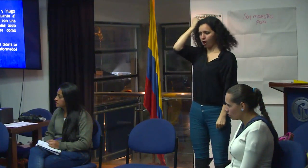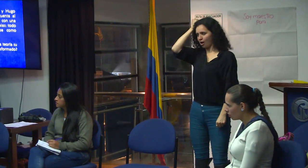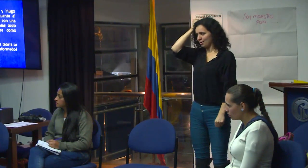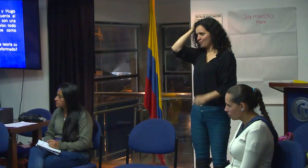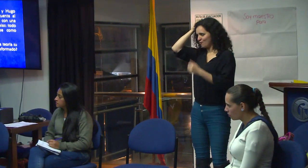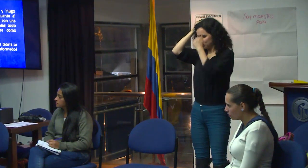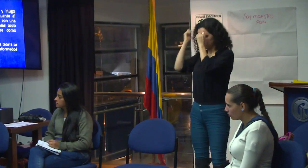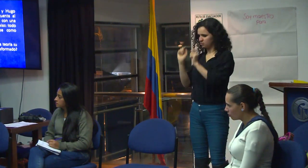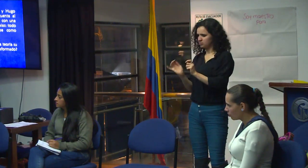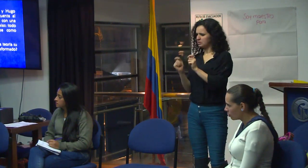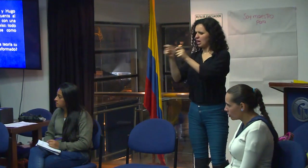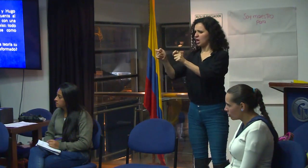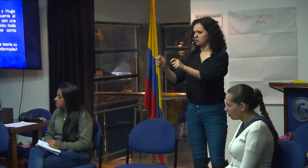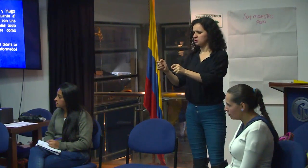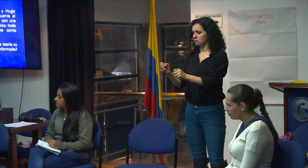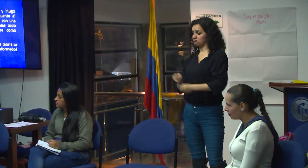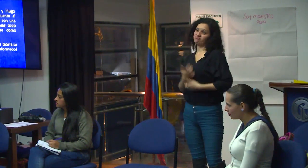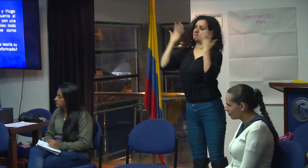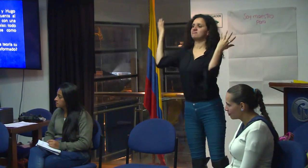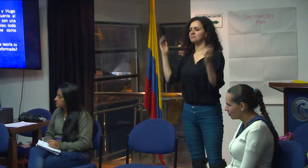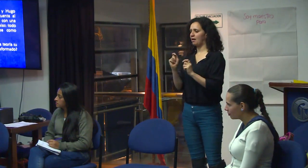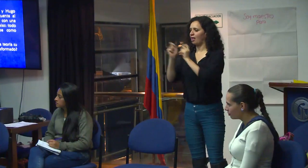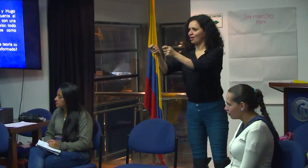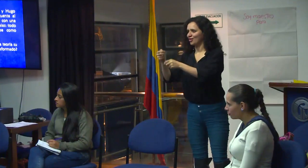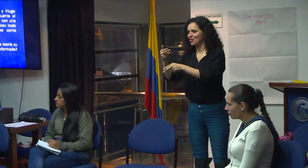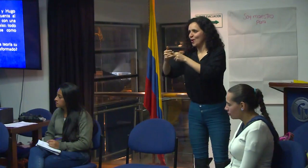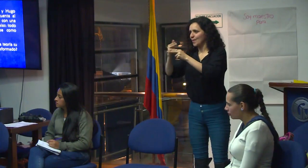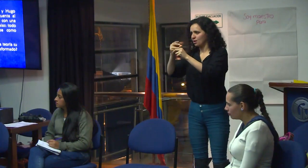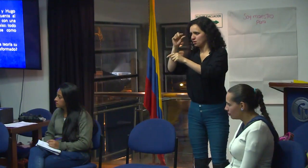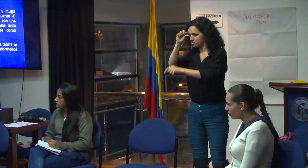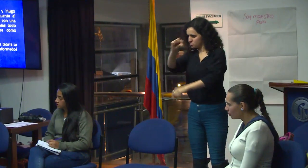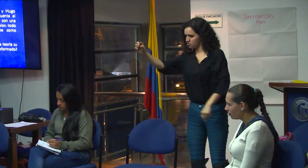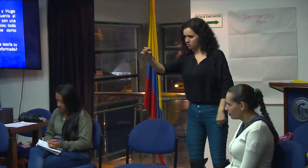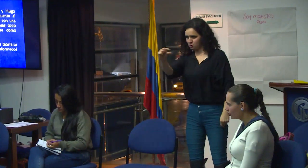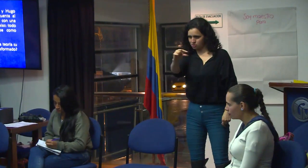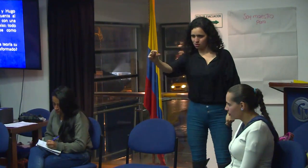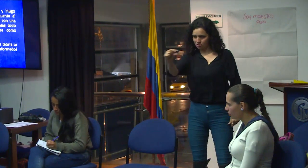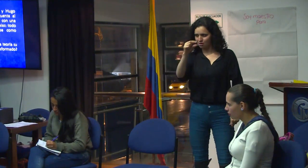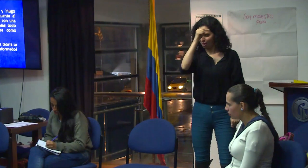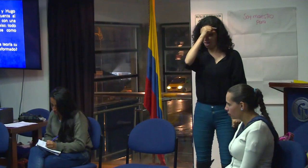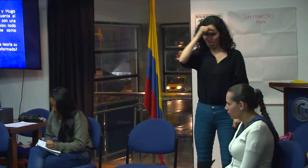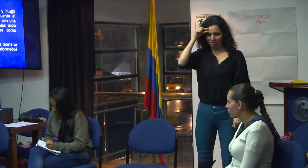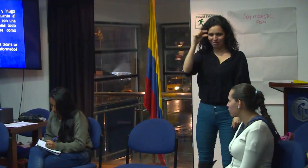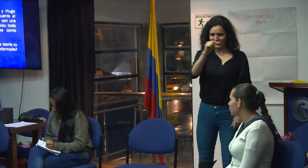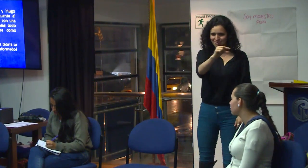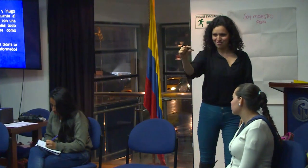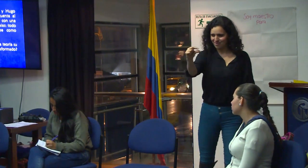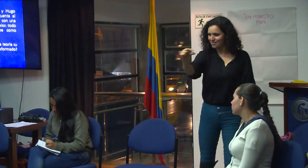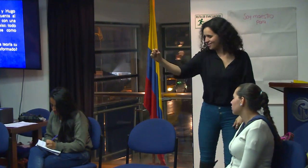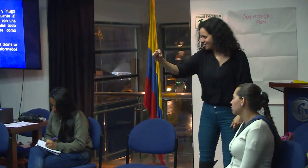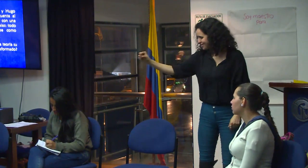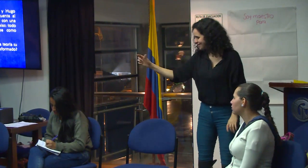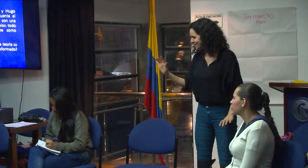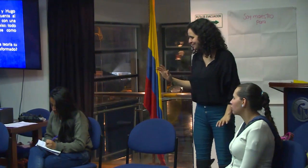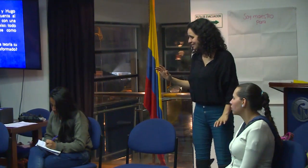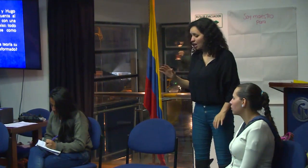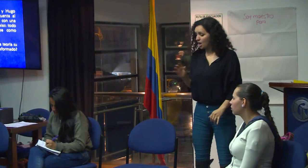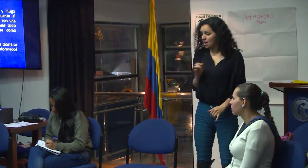que ella es demasiado extrovertida. Y así va apareciendo cada rostro de cada niño con una etiqueta. Y al